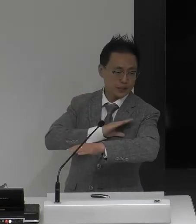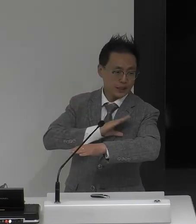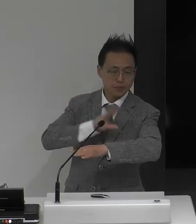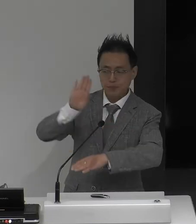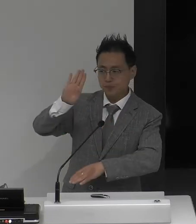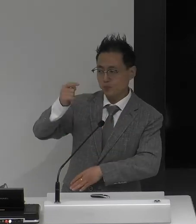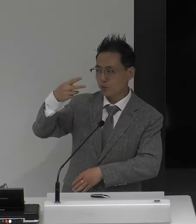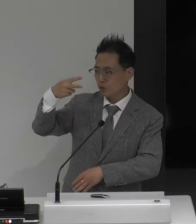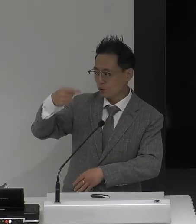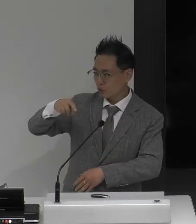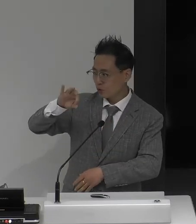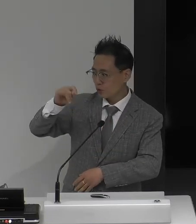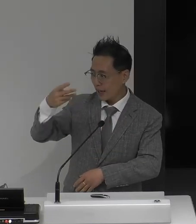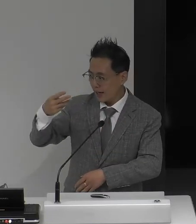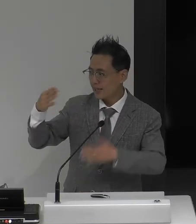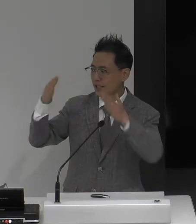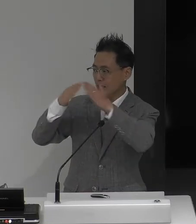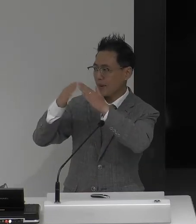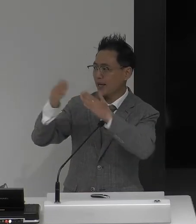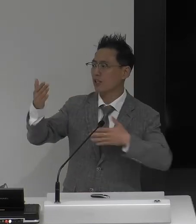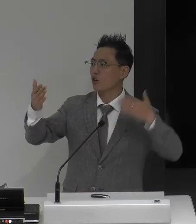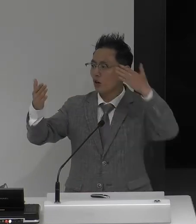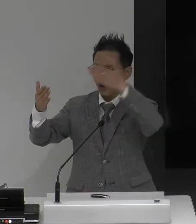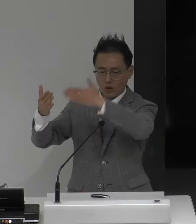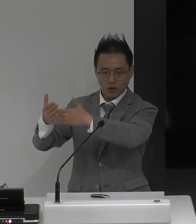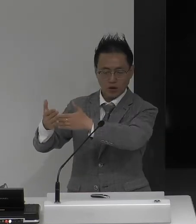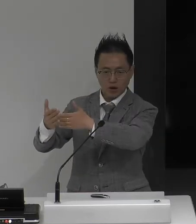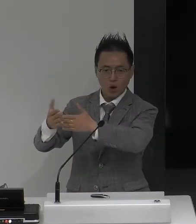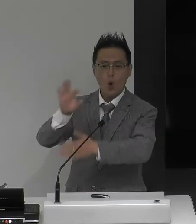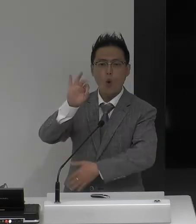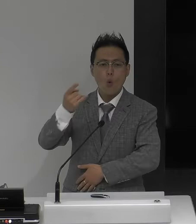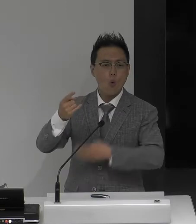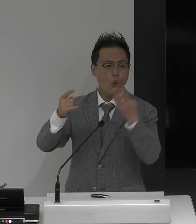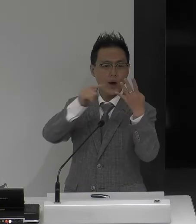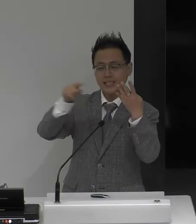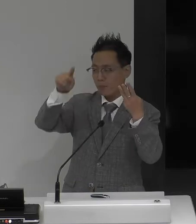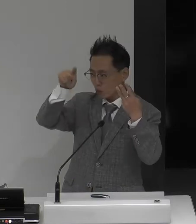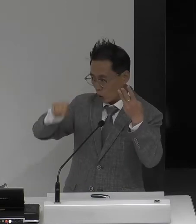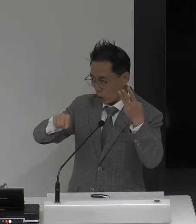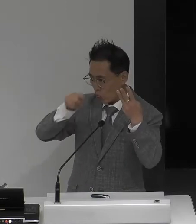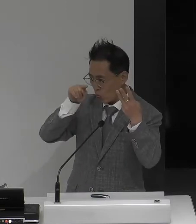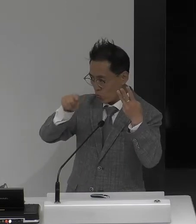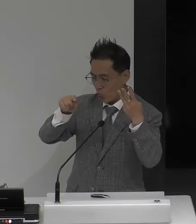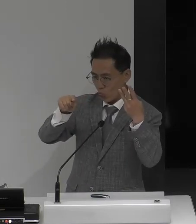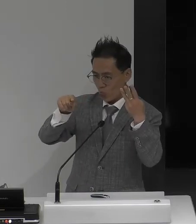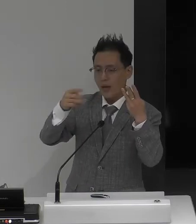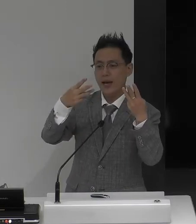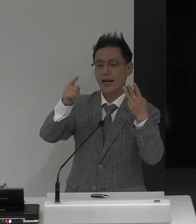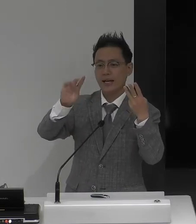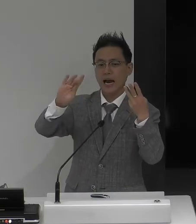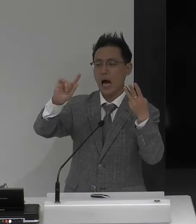이름 부두엘 집에 이르러 외삼촌